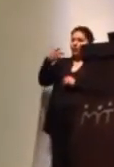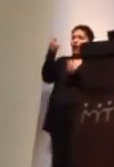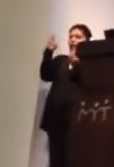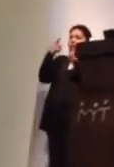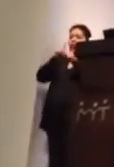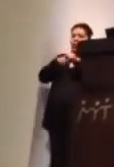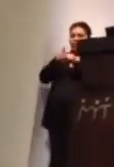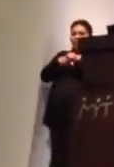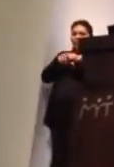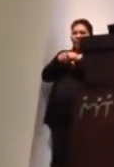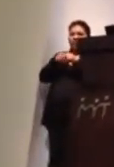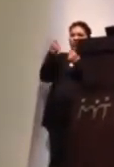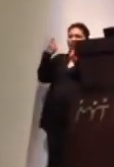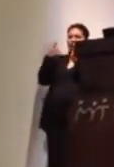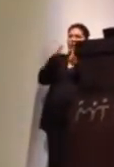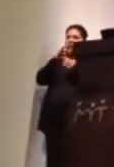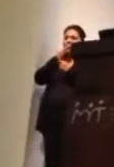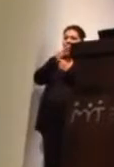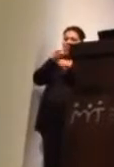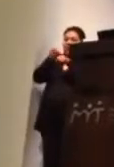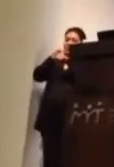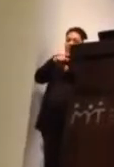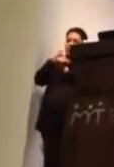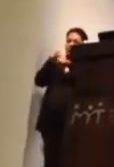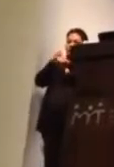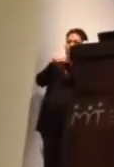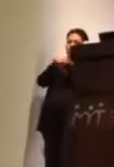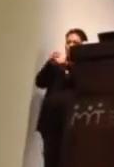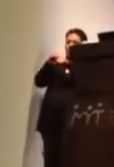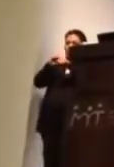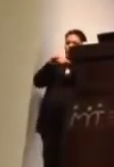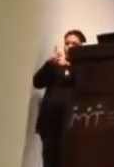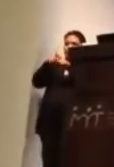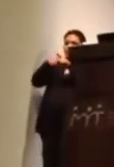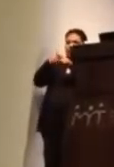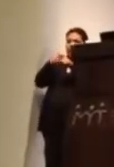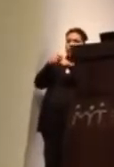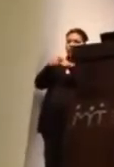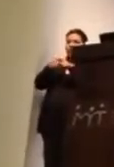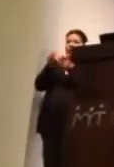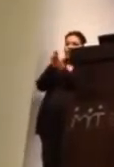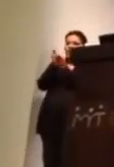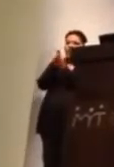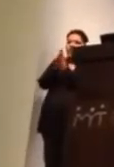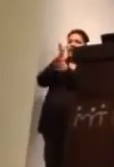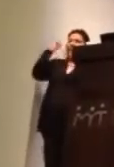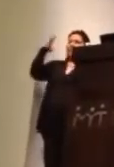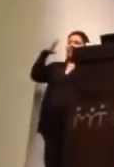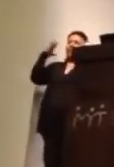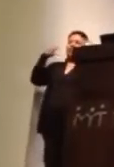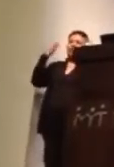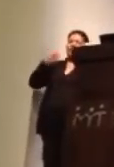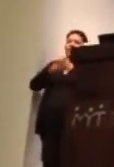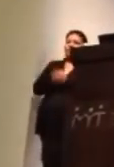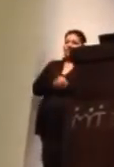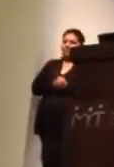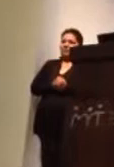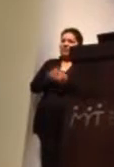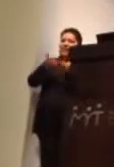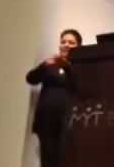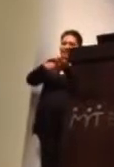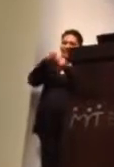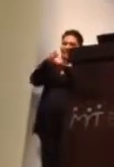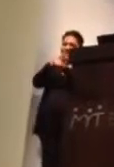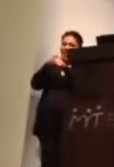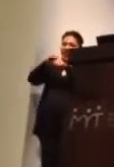colorantes, niños que son hipersensibles a los colorantes y que pueden estimularlos en cuestión de hiperactividad. Entonces hay